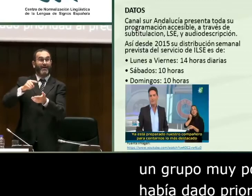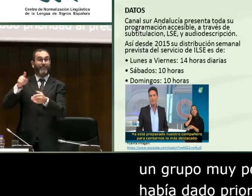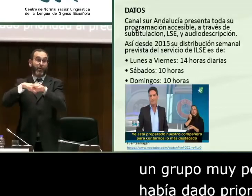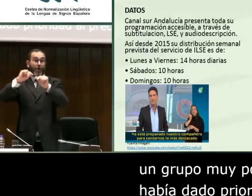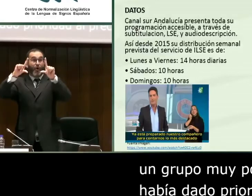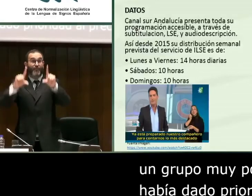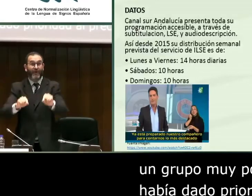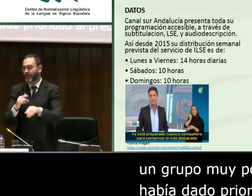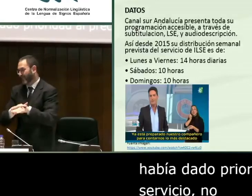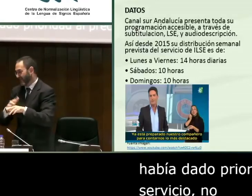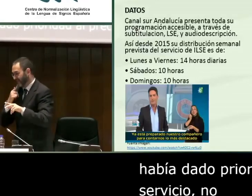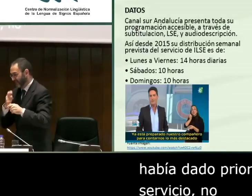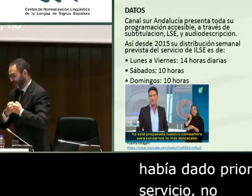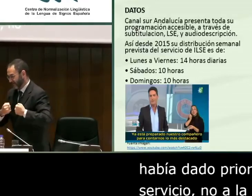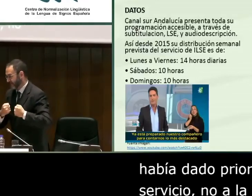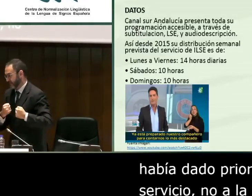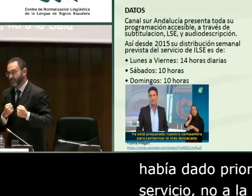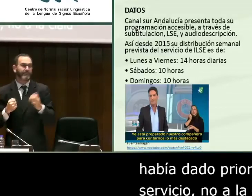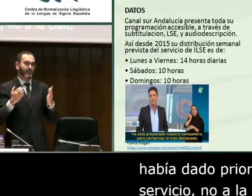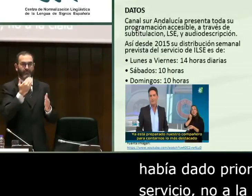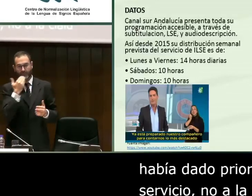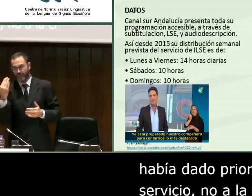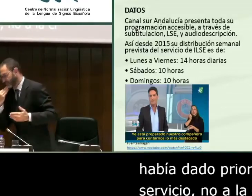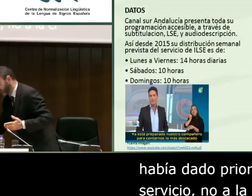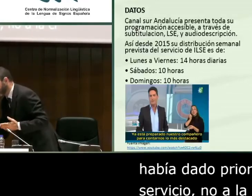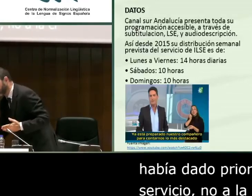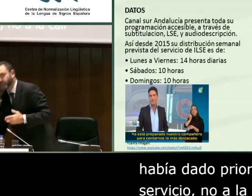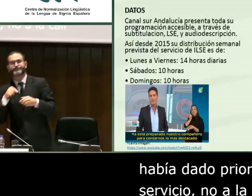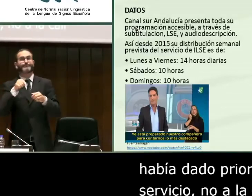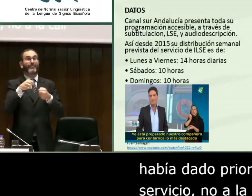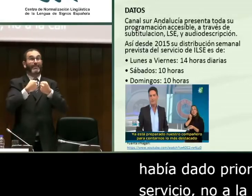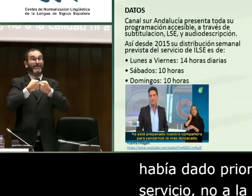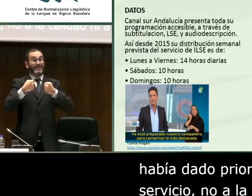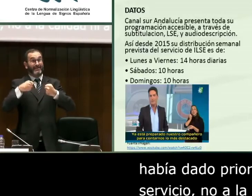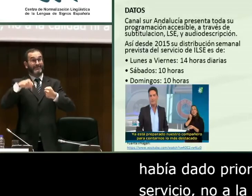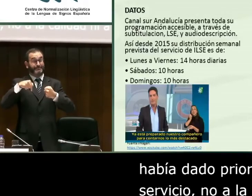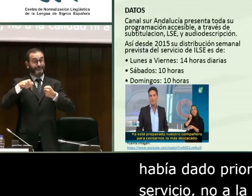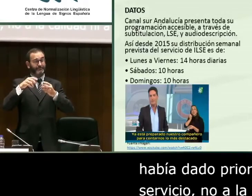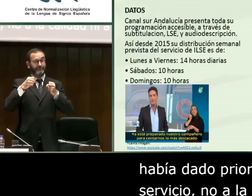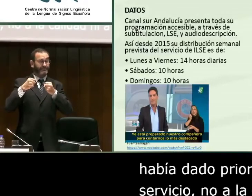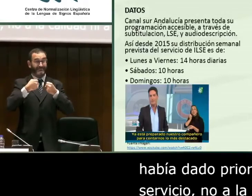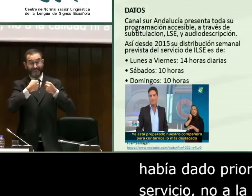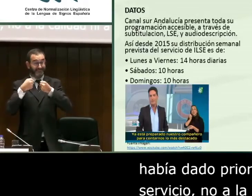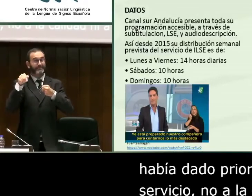diferencia y, como digo, se repitió. Disculpa, María Jesús, que me estoy extendiendo mucho, gracias por avisarme, gracias.